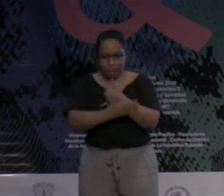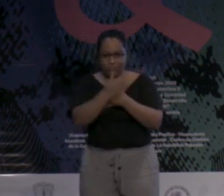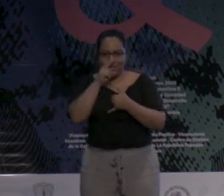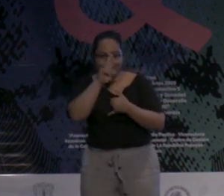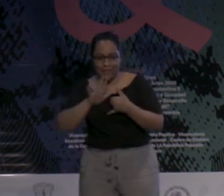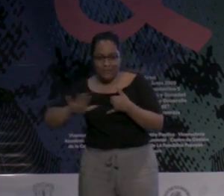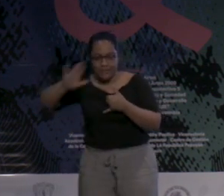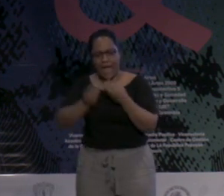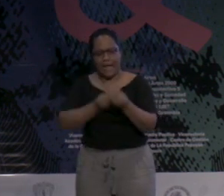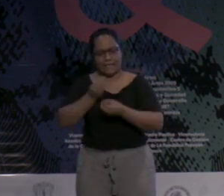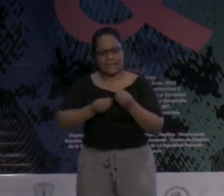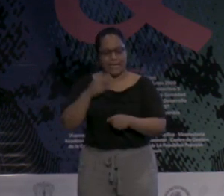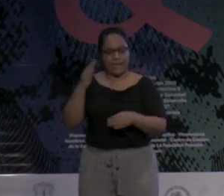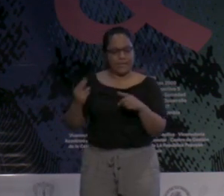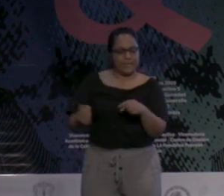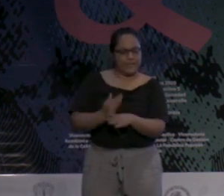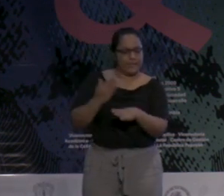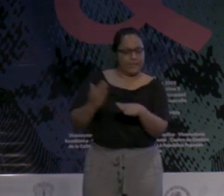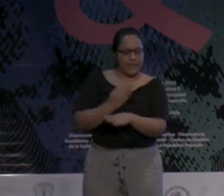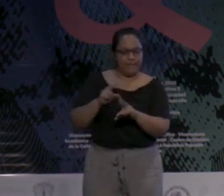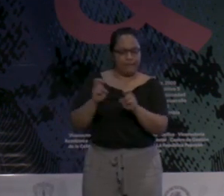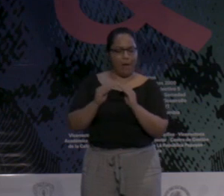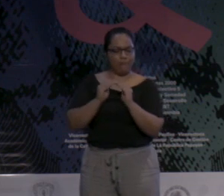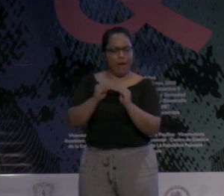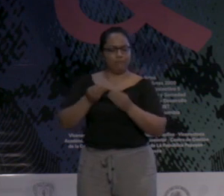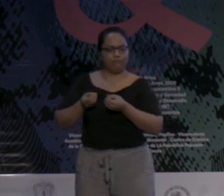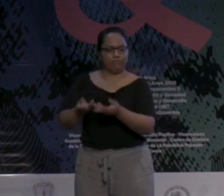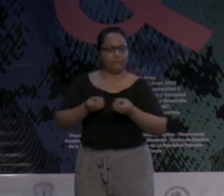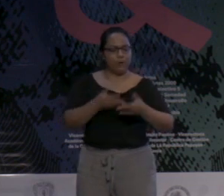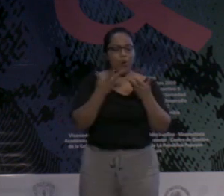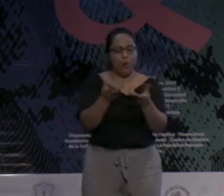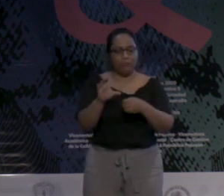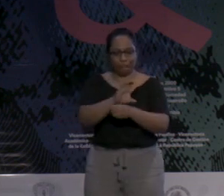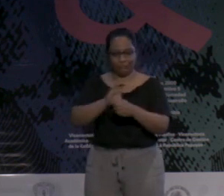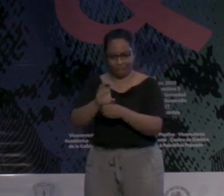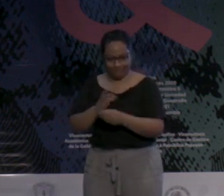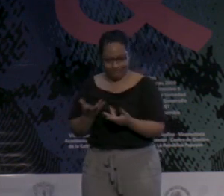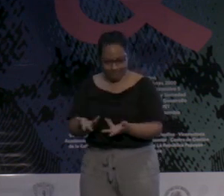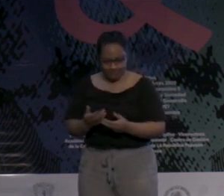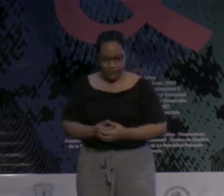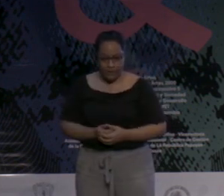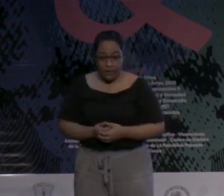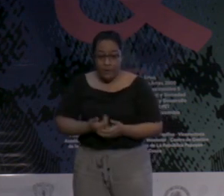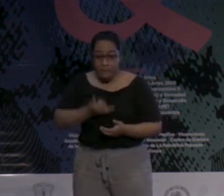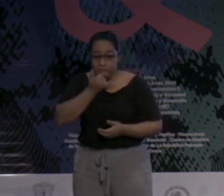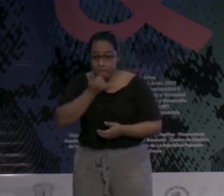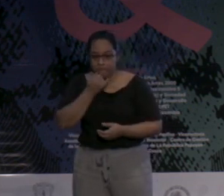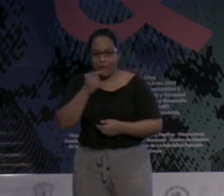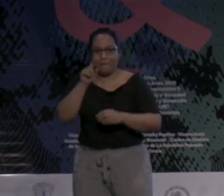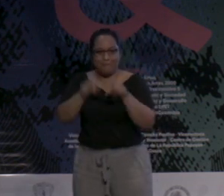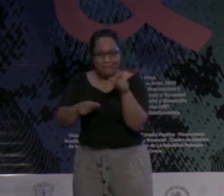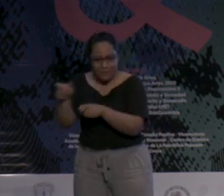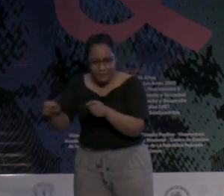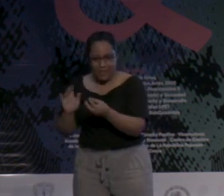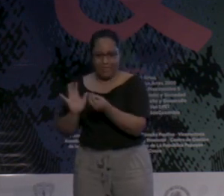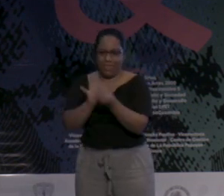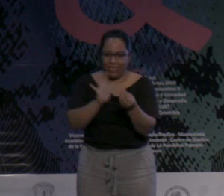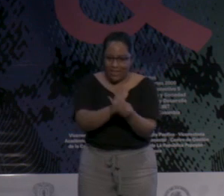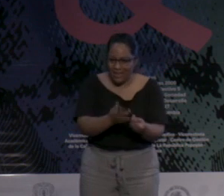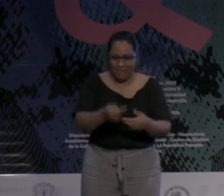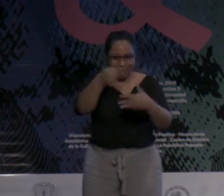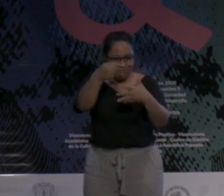pretende enfrentar una problemática de vivienda en nuestras ciudades. El hecho de que tantos desplazados por diferentes